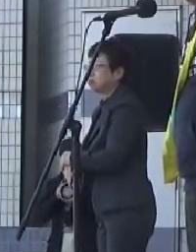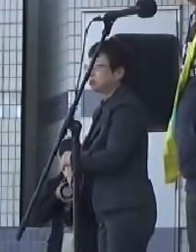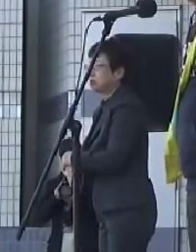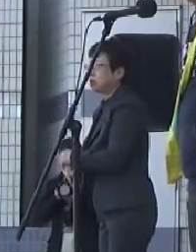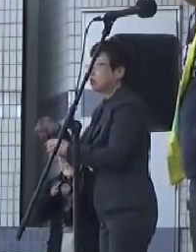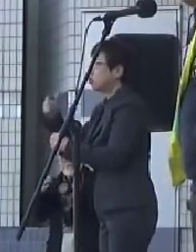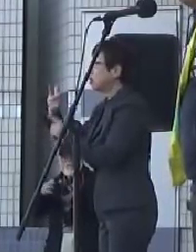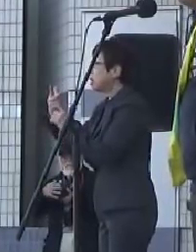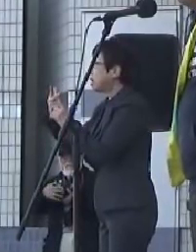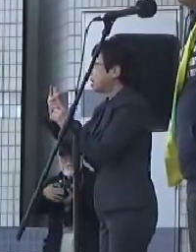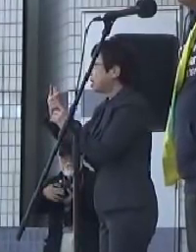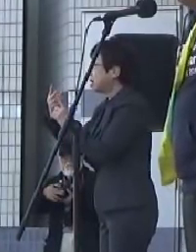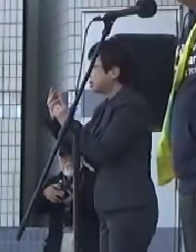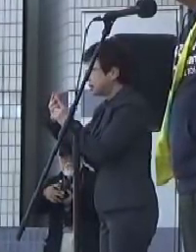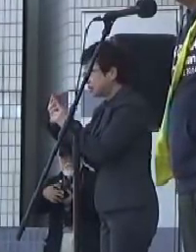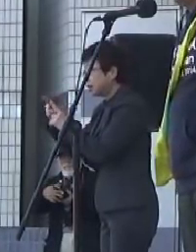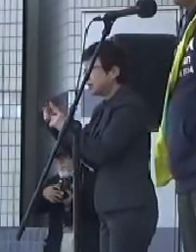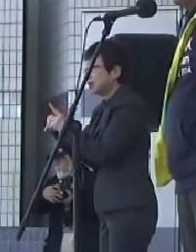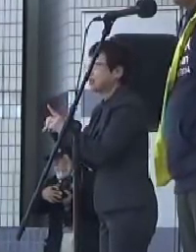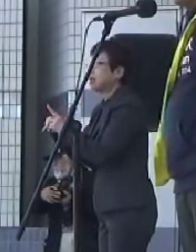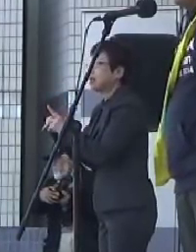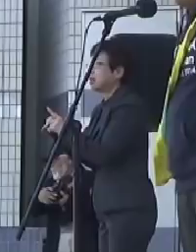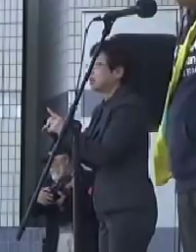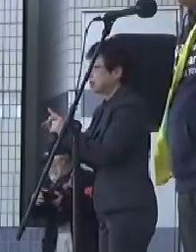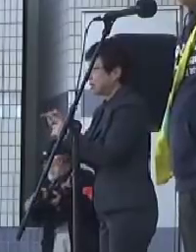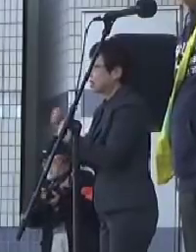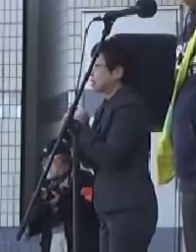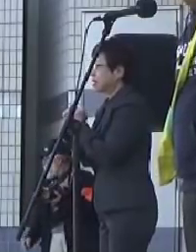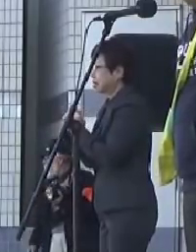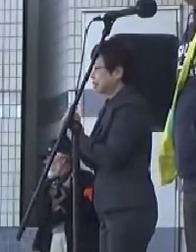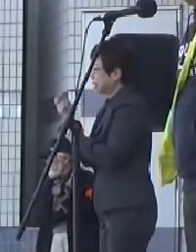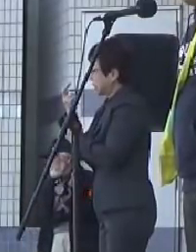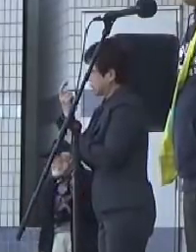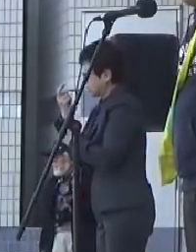17日、現地視察して、